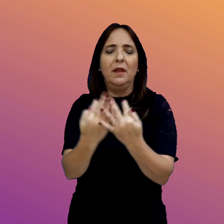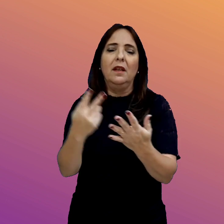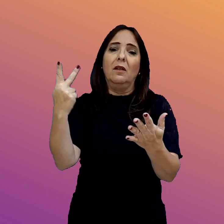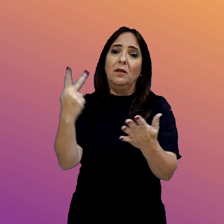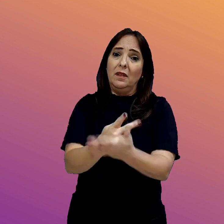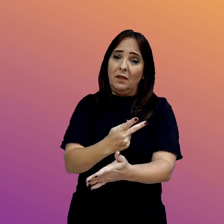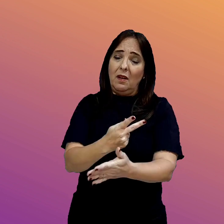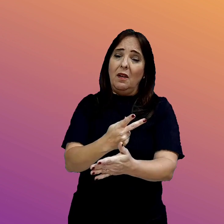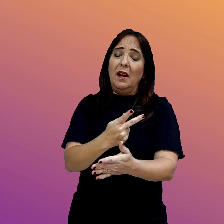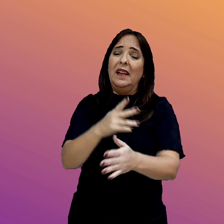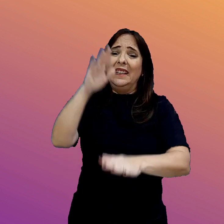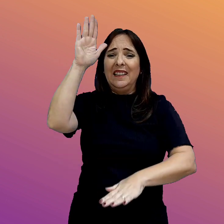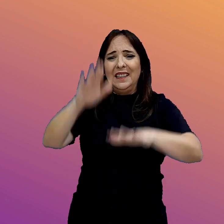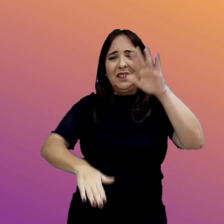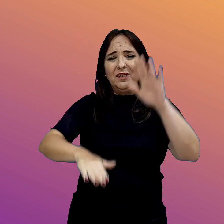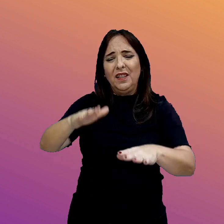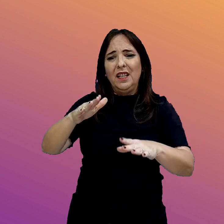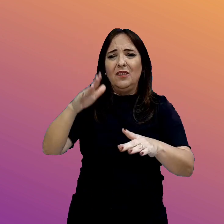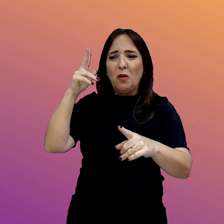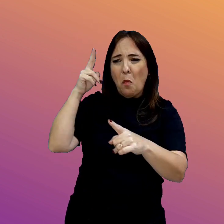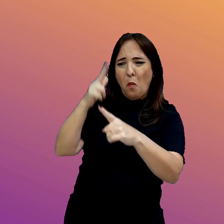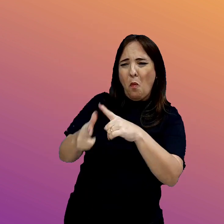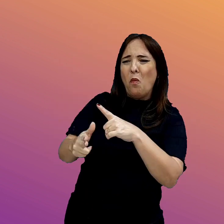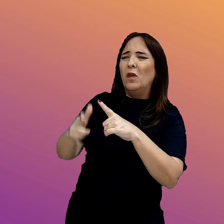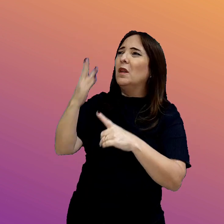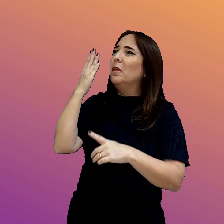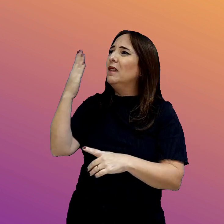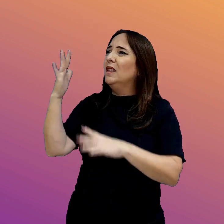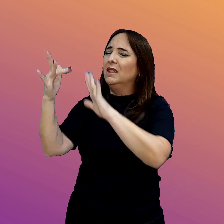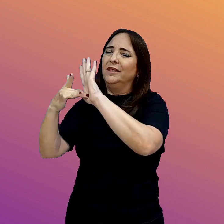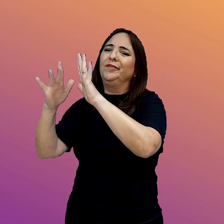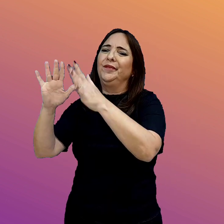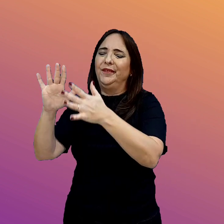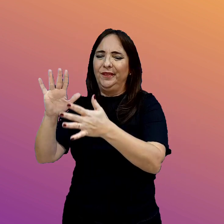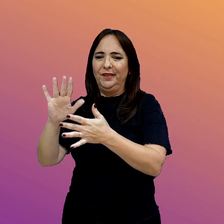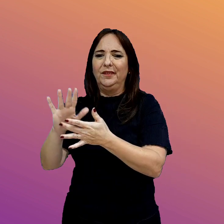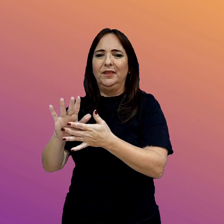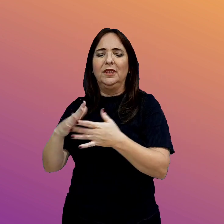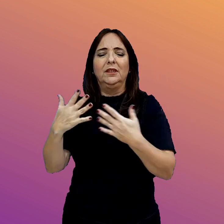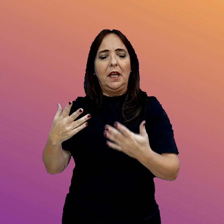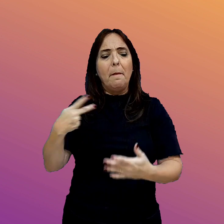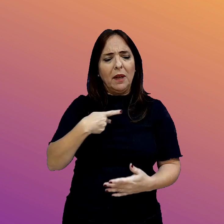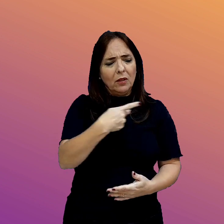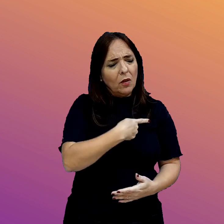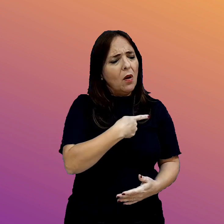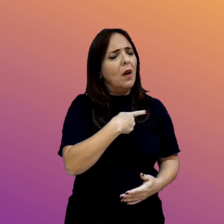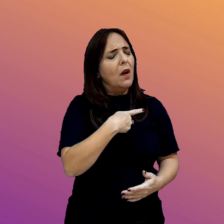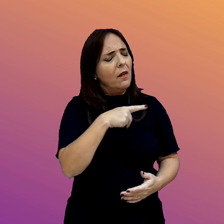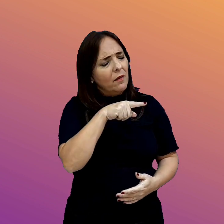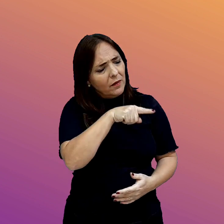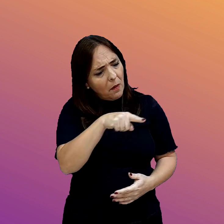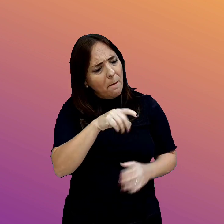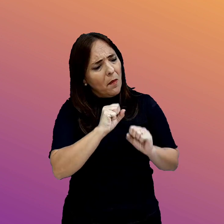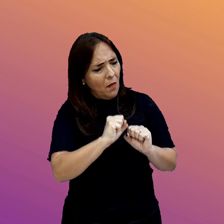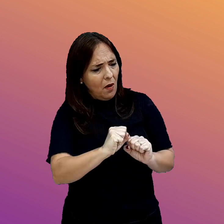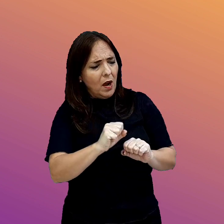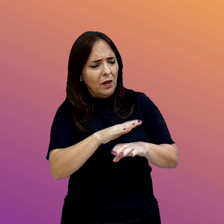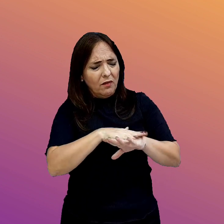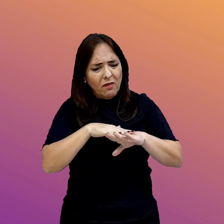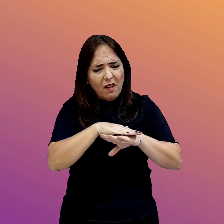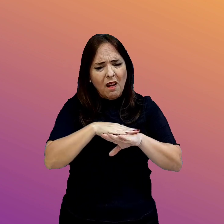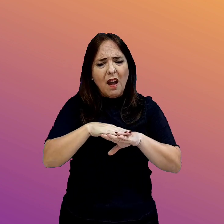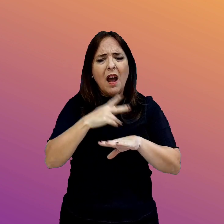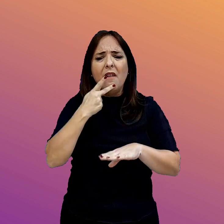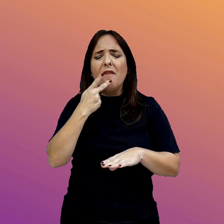a presença de Jesus estar manifesta naquele lar ali. Pastor, o senhor poderia falar para a gente o